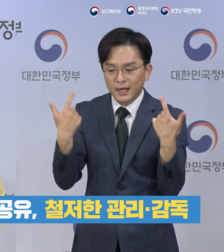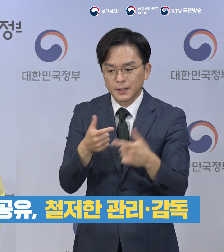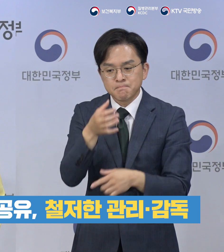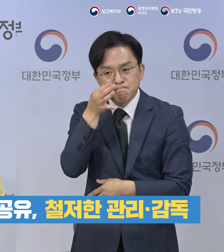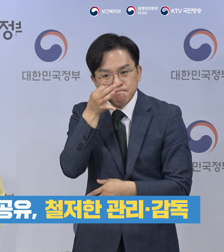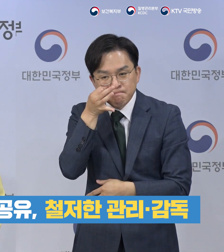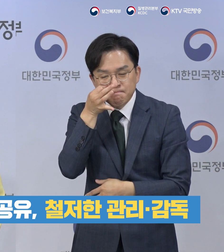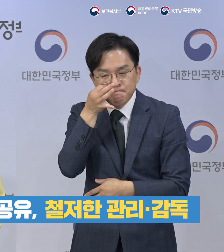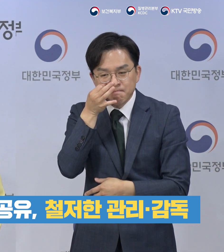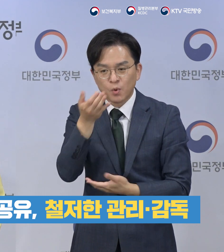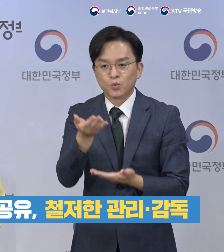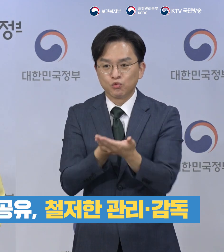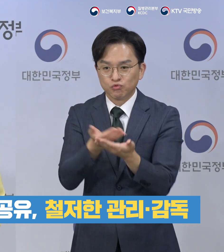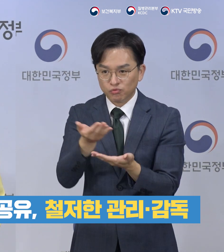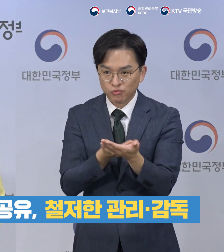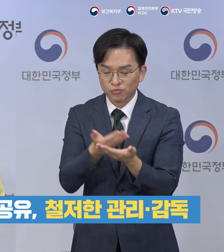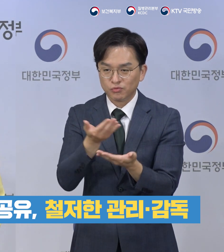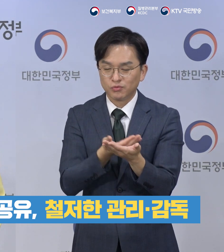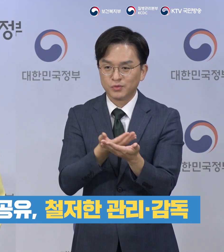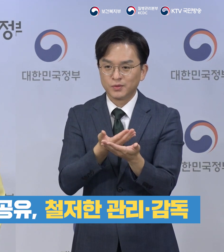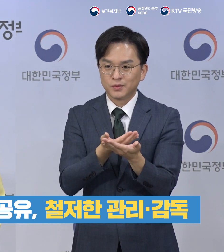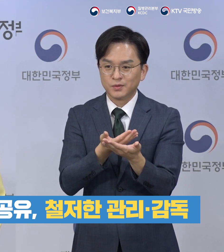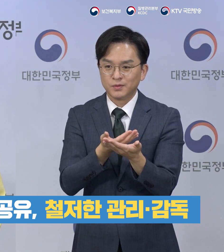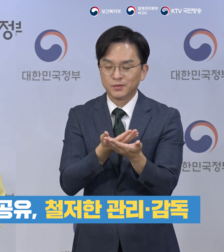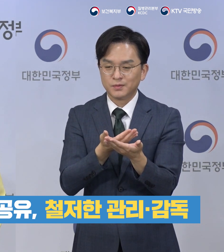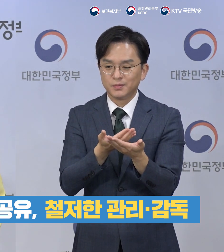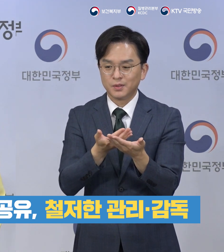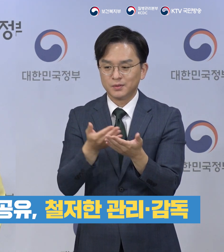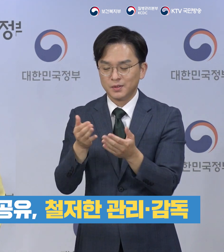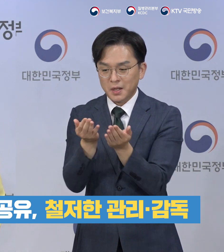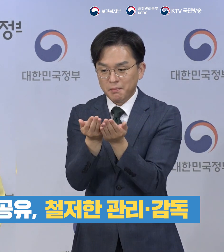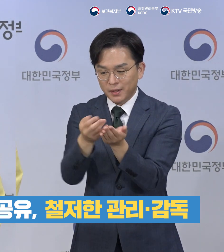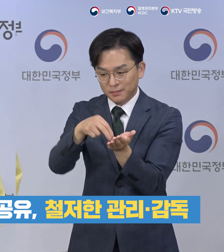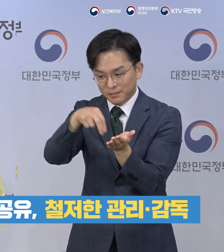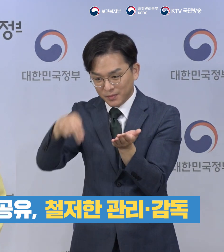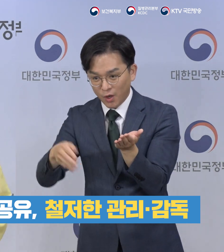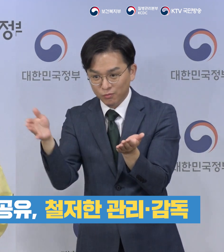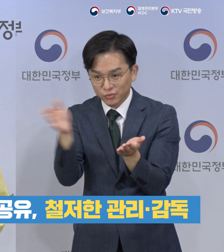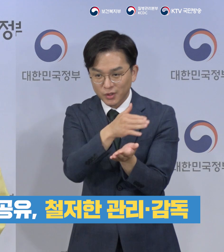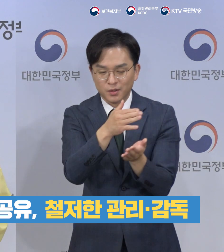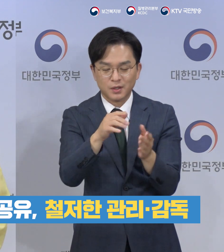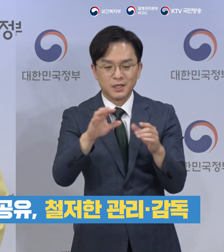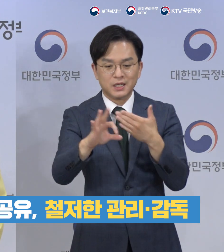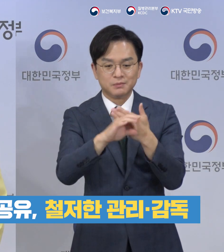상호 명단을 공유를 하고 있고 필요하다면은 해당